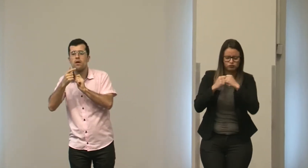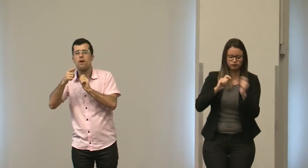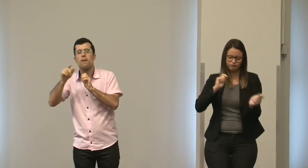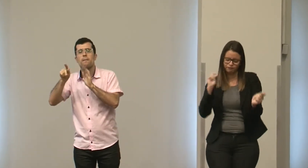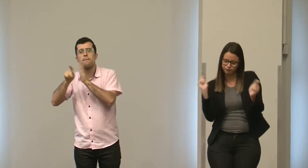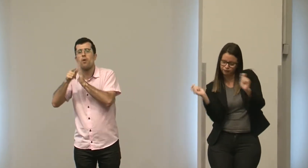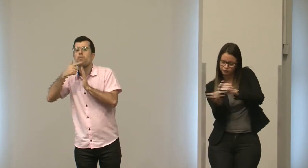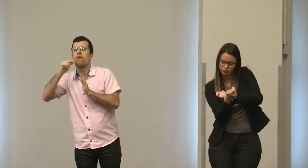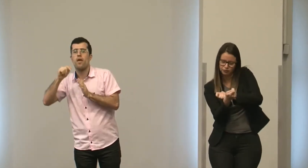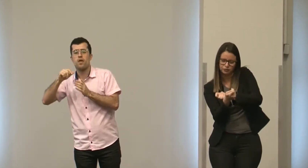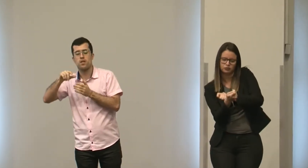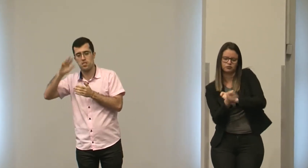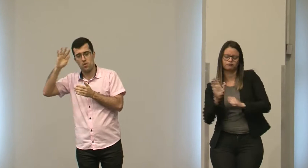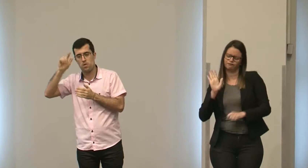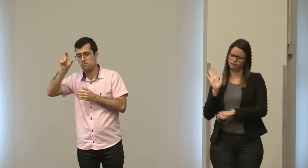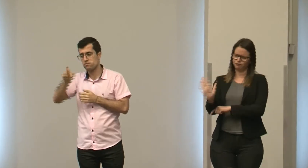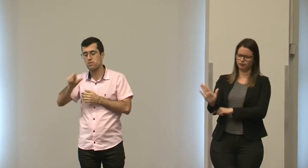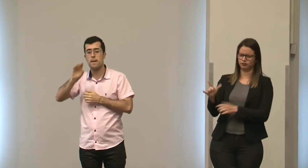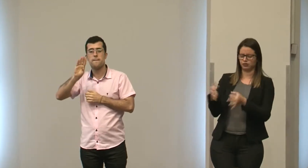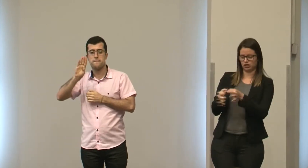estudos descritivos.